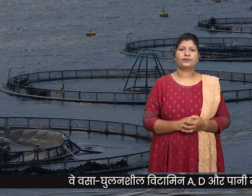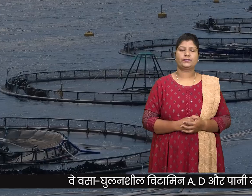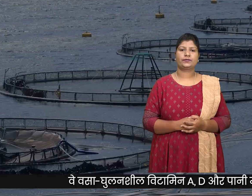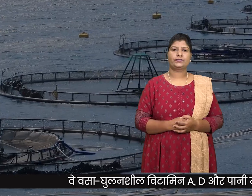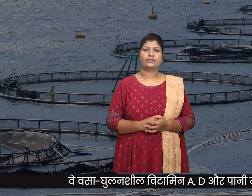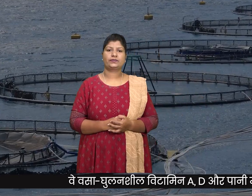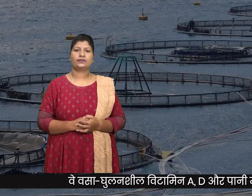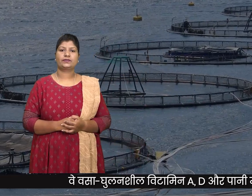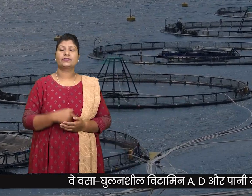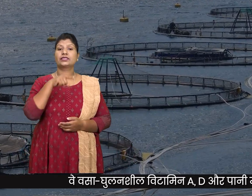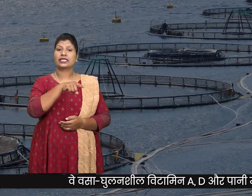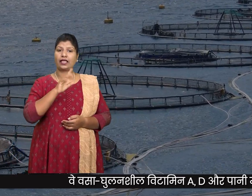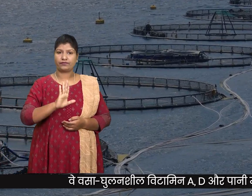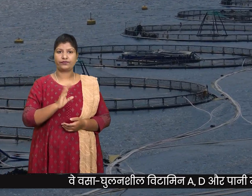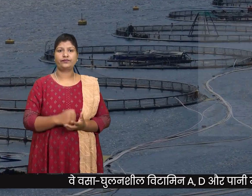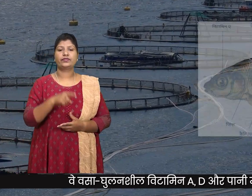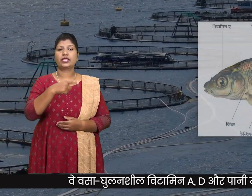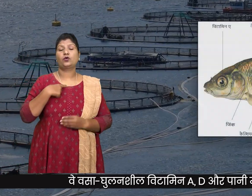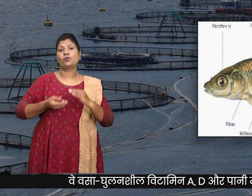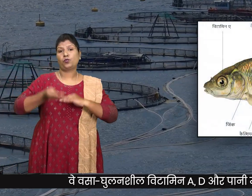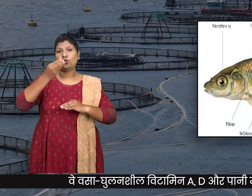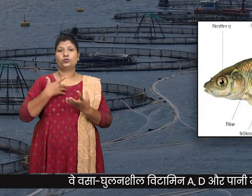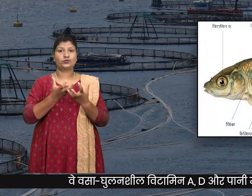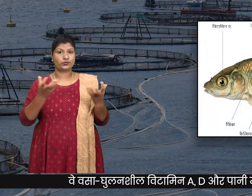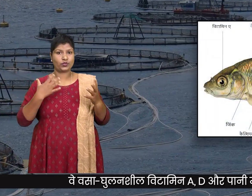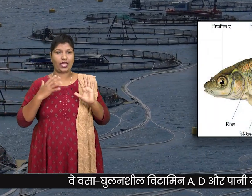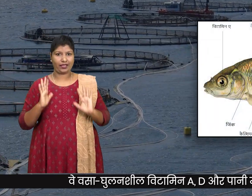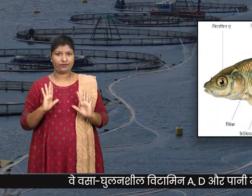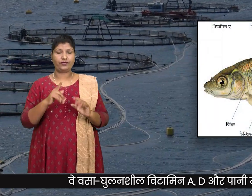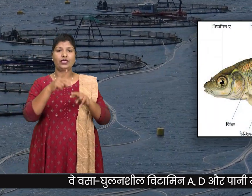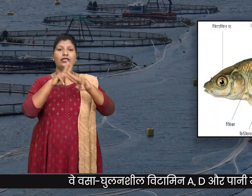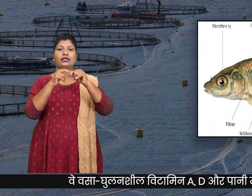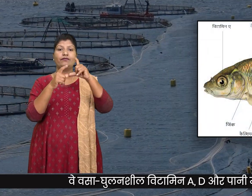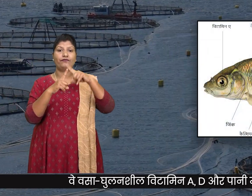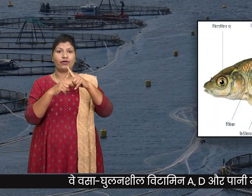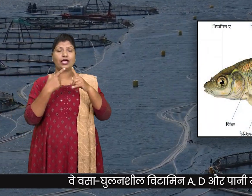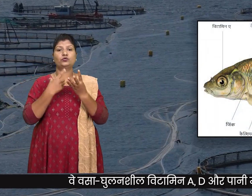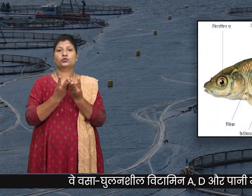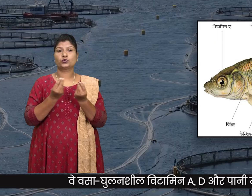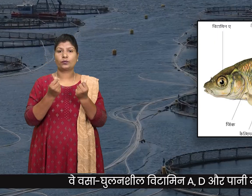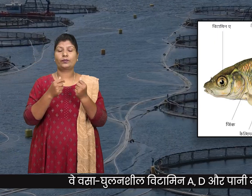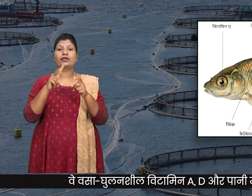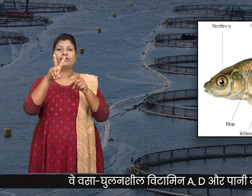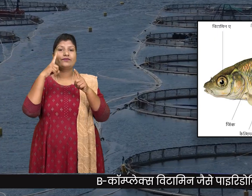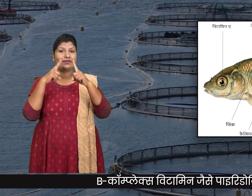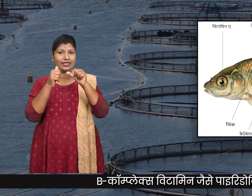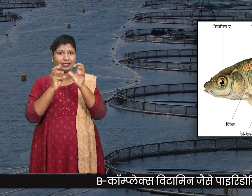वे वसा घुलनशील विटामिन ए, डी और पानी में घुलनशील बी